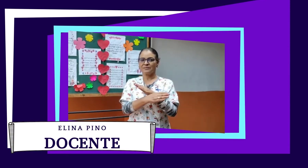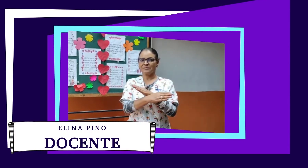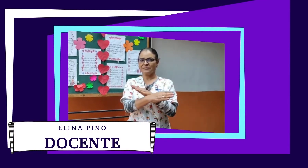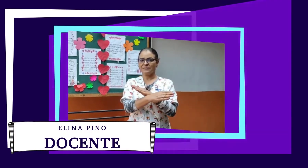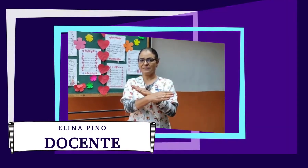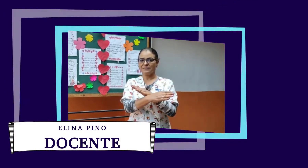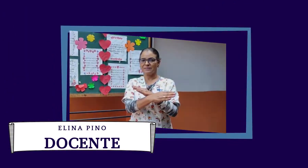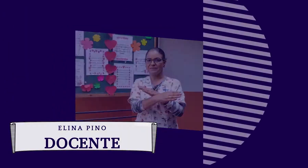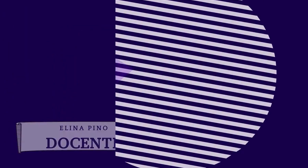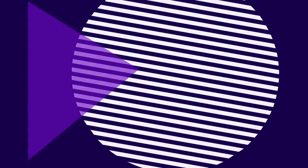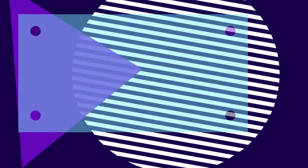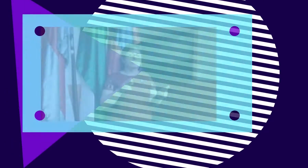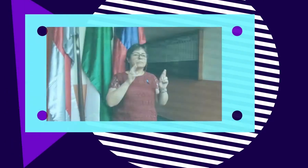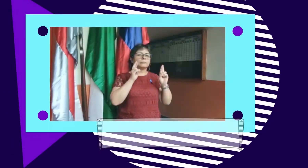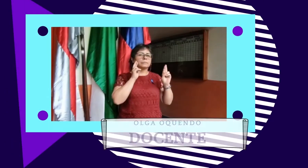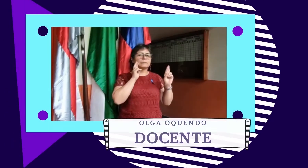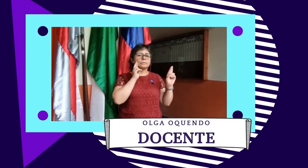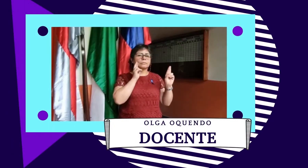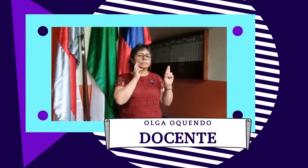Accesibilidad.